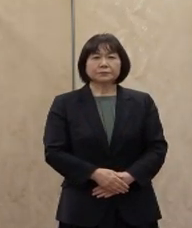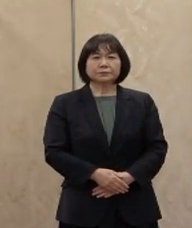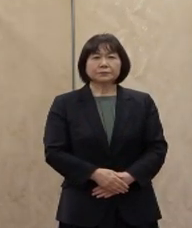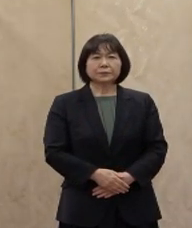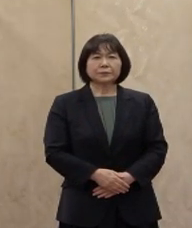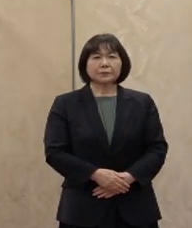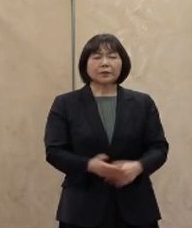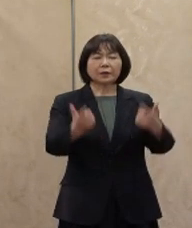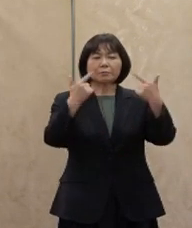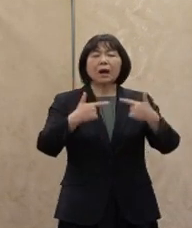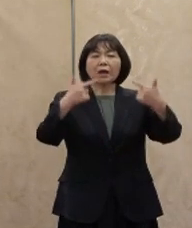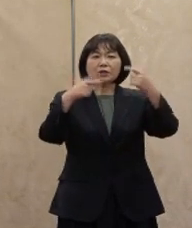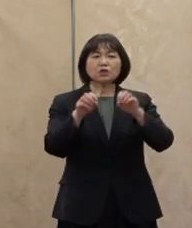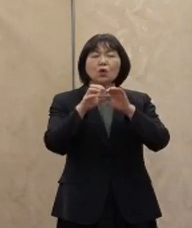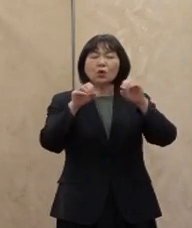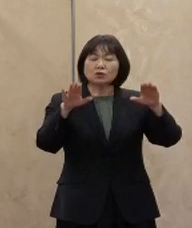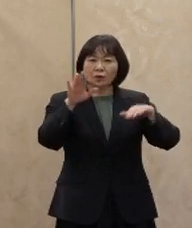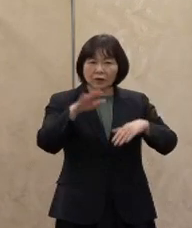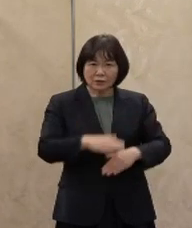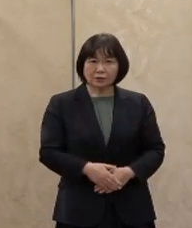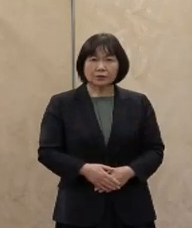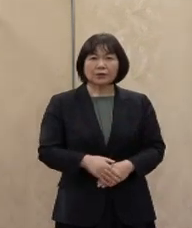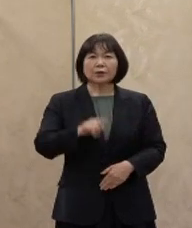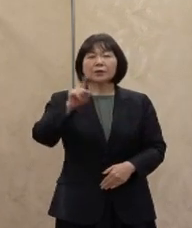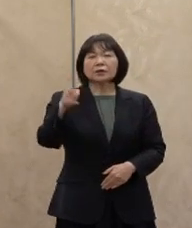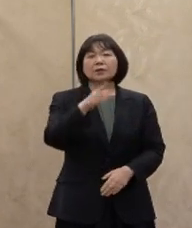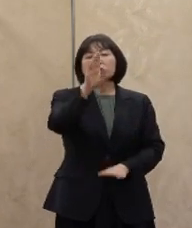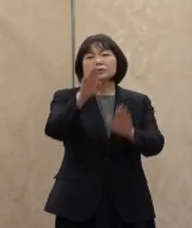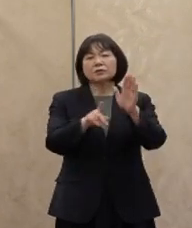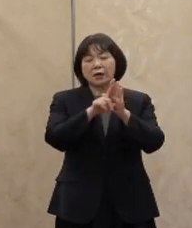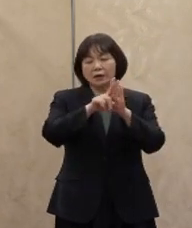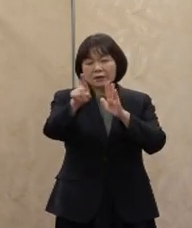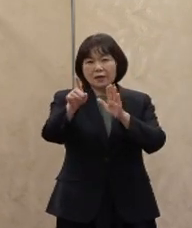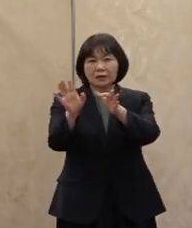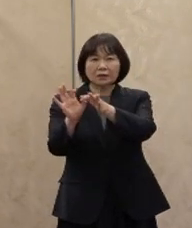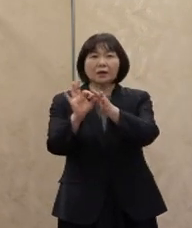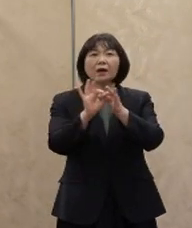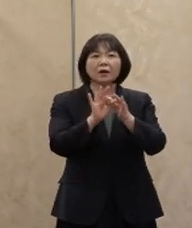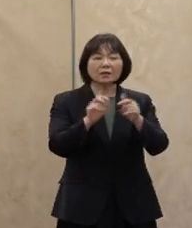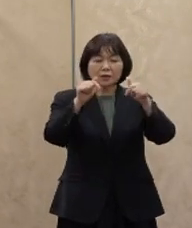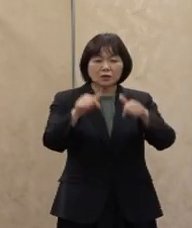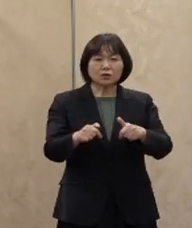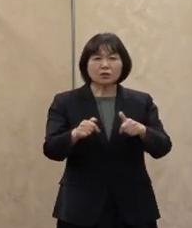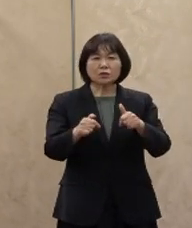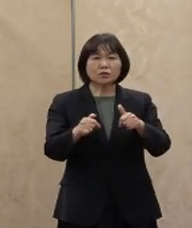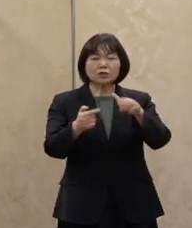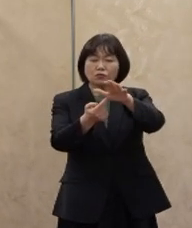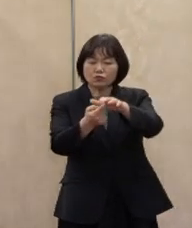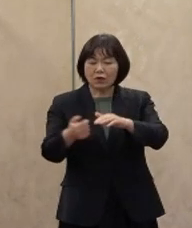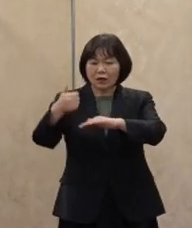毎日放送柳瀬です。緊急事態宣言に関連して、西村大臣がですね、